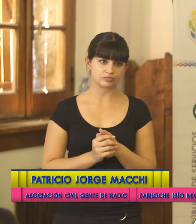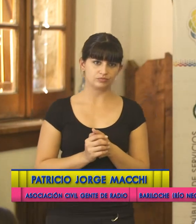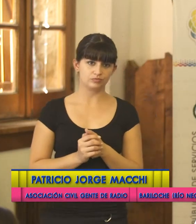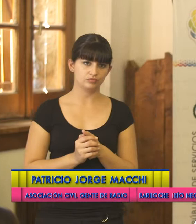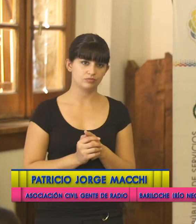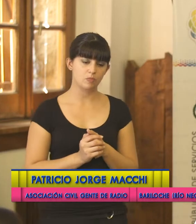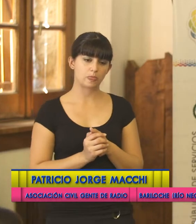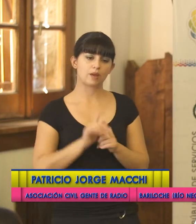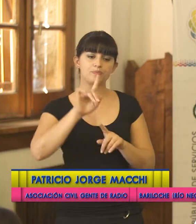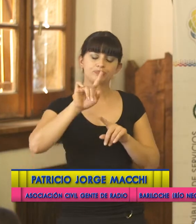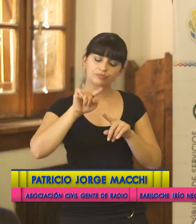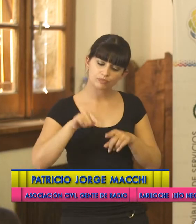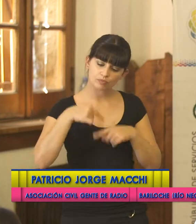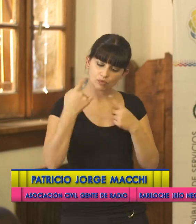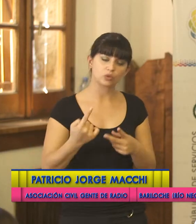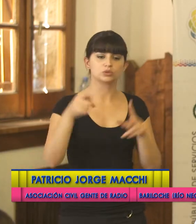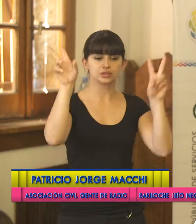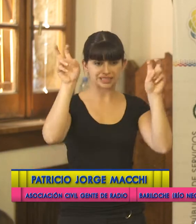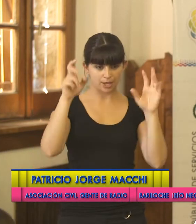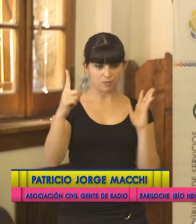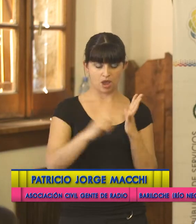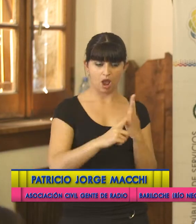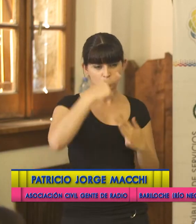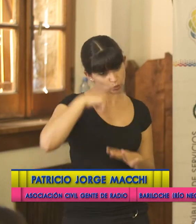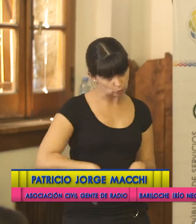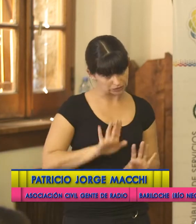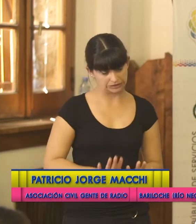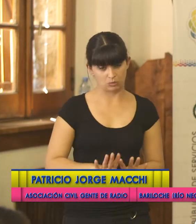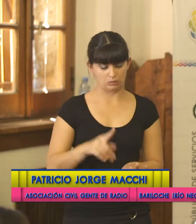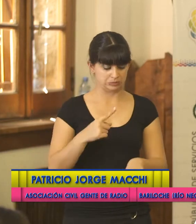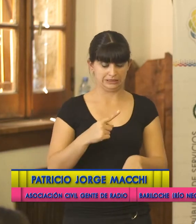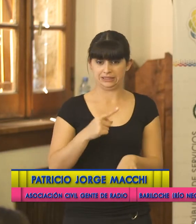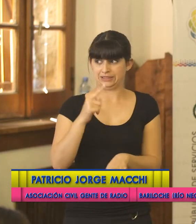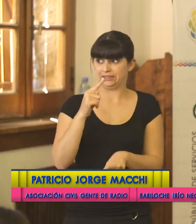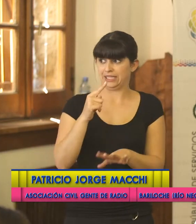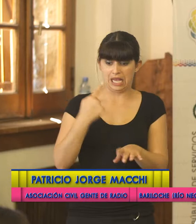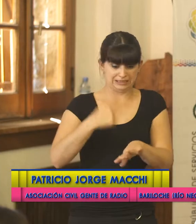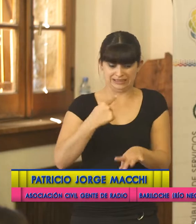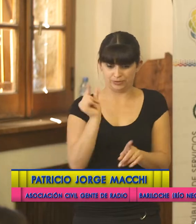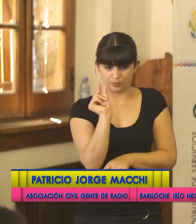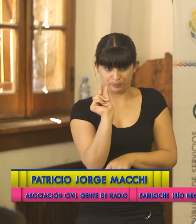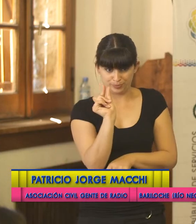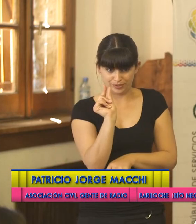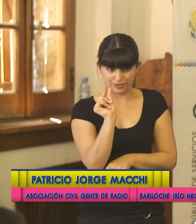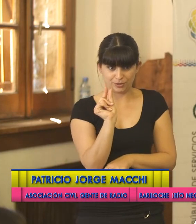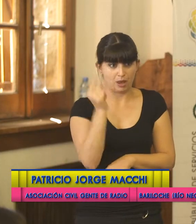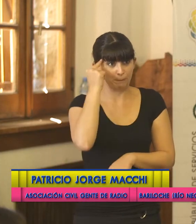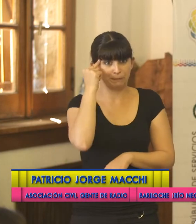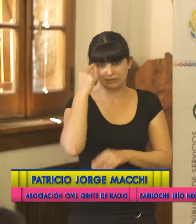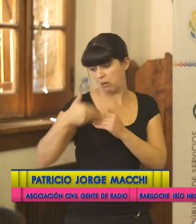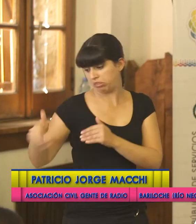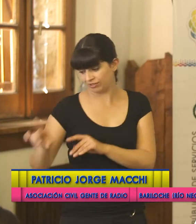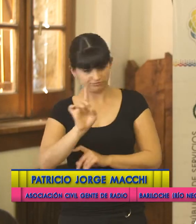y la otra cuestión y la última ya que me queda 42 segundos pensé que no lo digo usar todo es